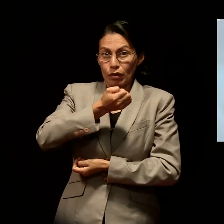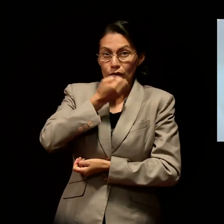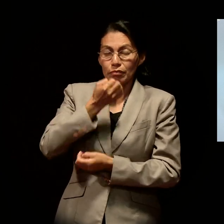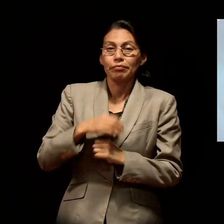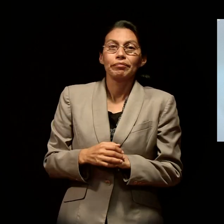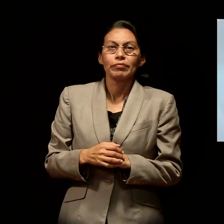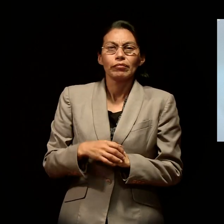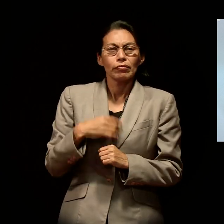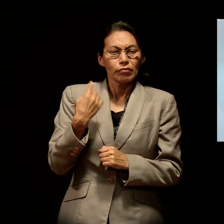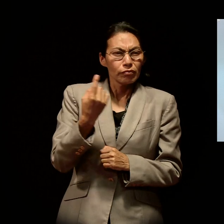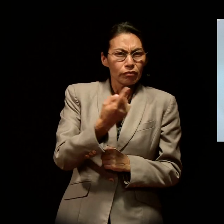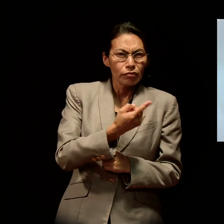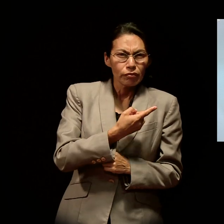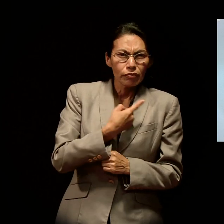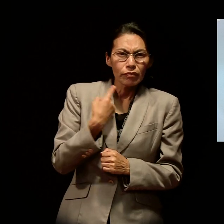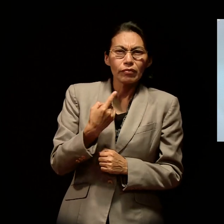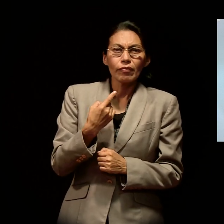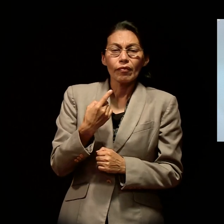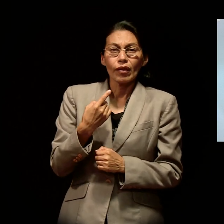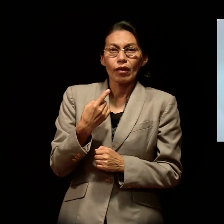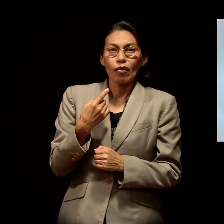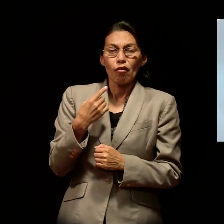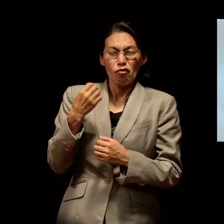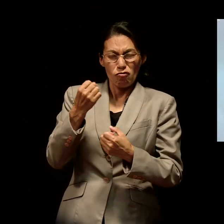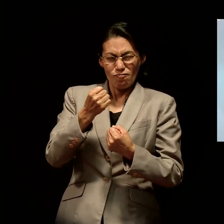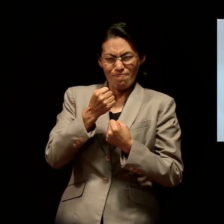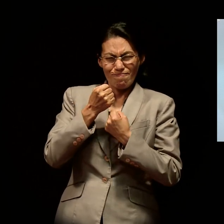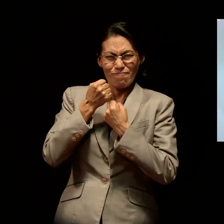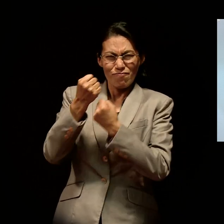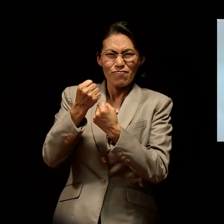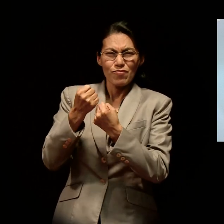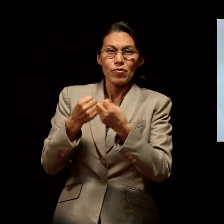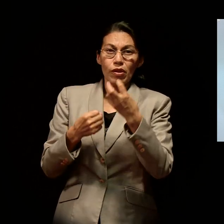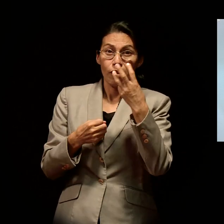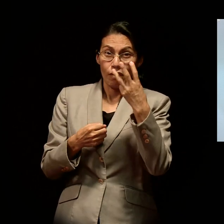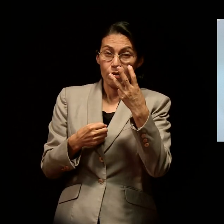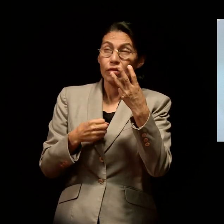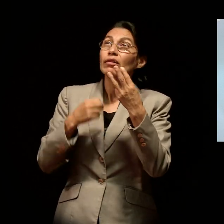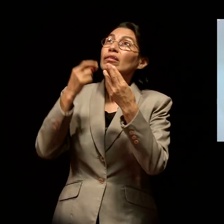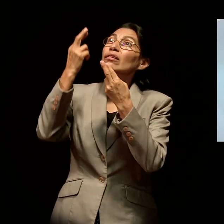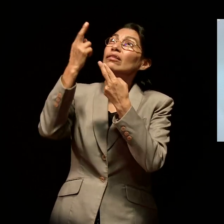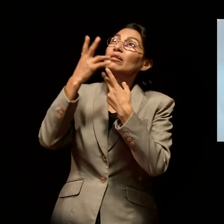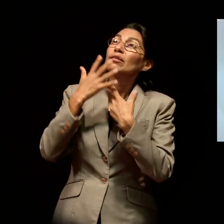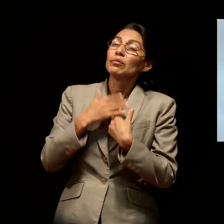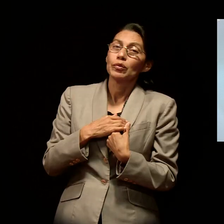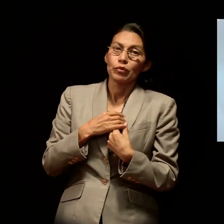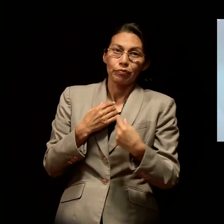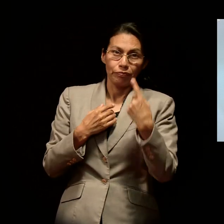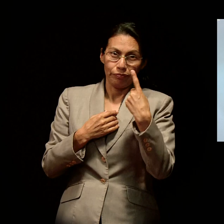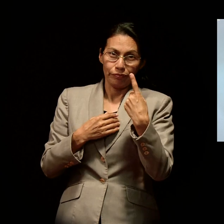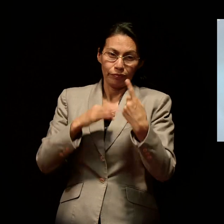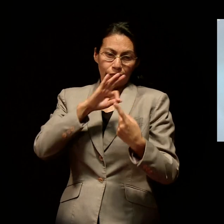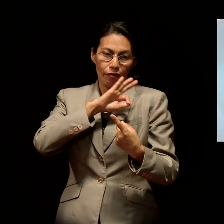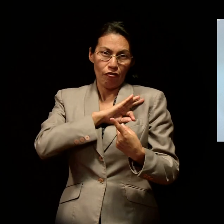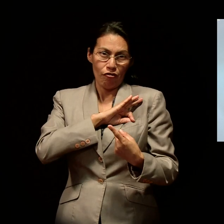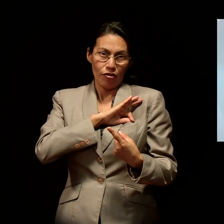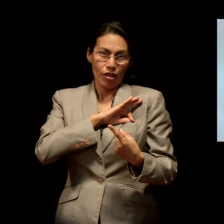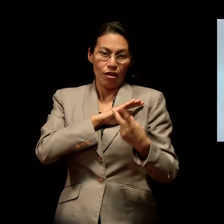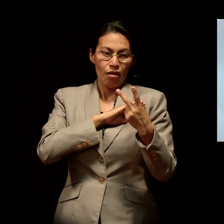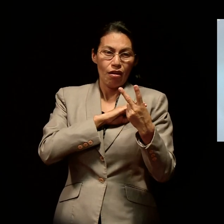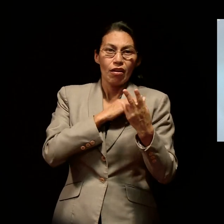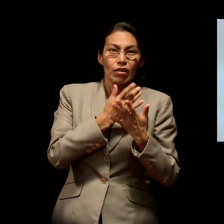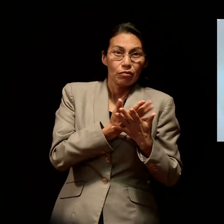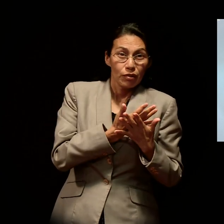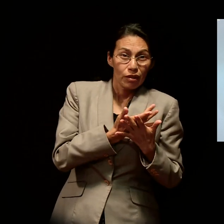llevamos llegamos a recibir las tres fuerzas motrices del alma La Fe la esperanza y el